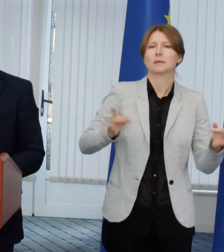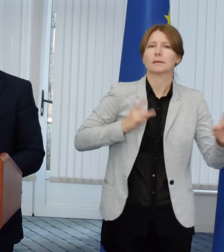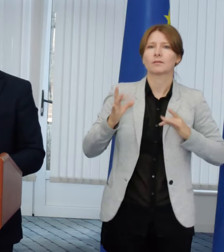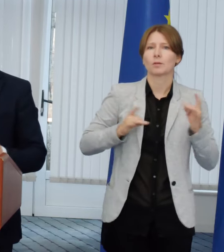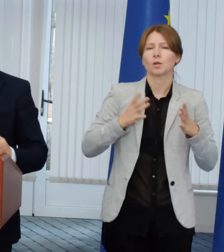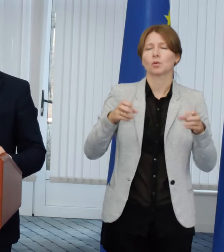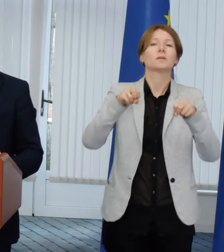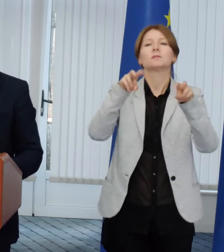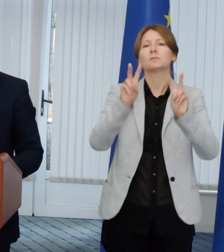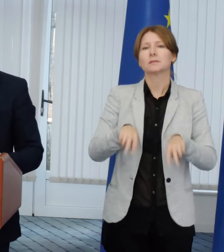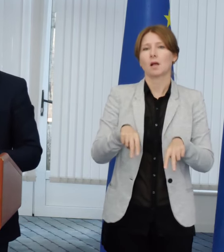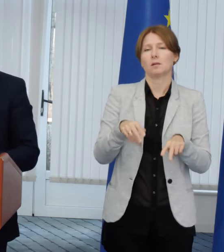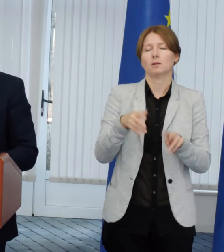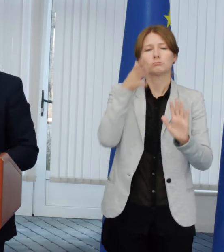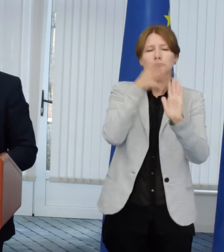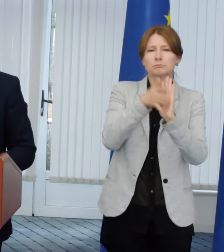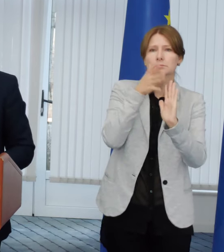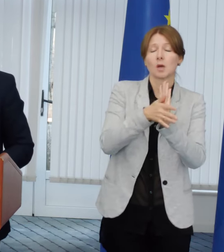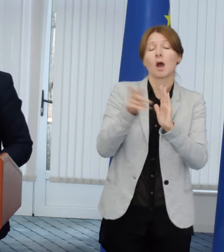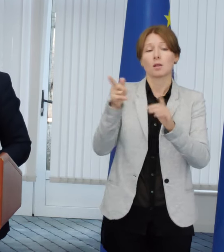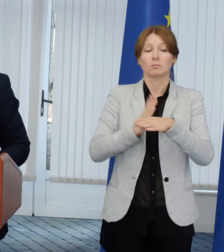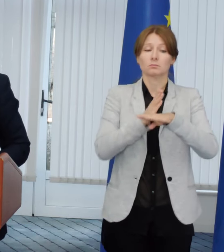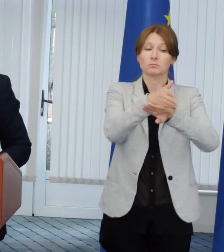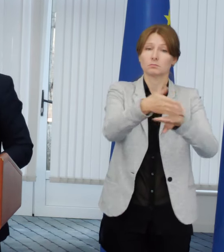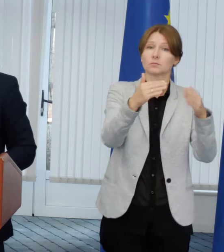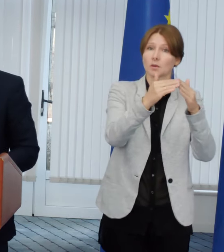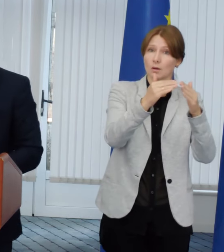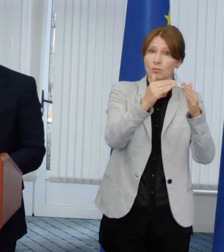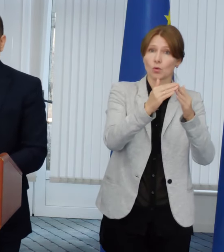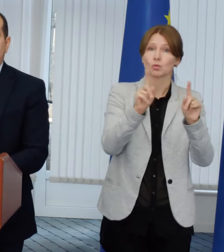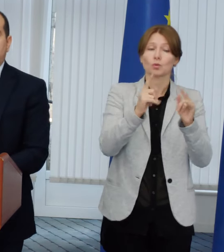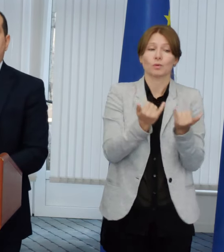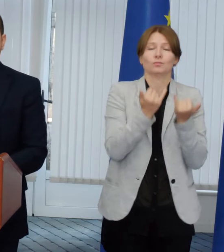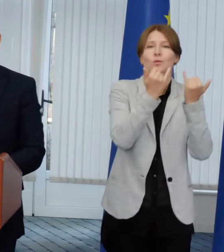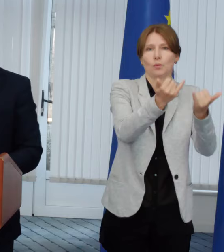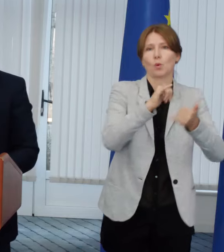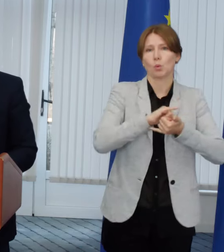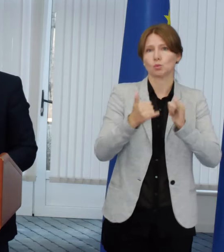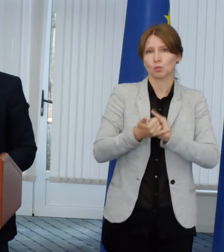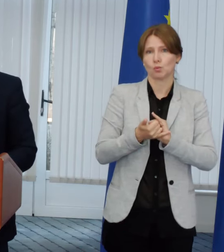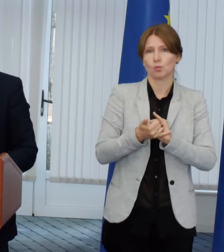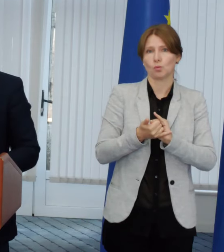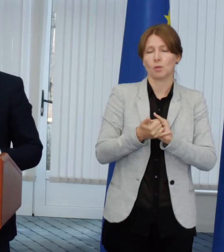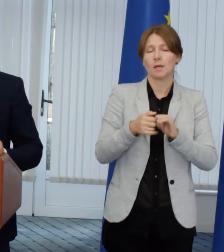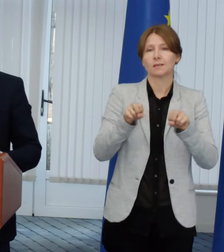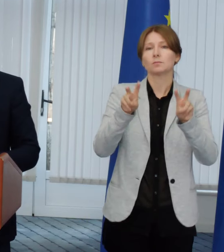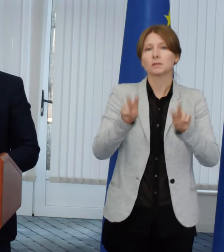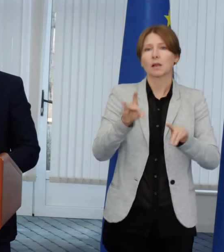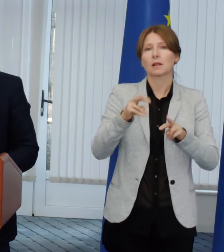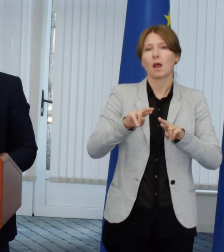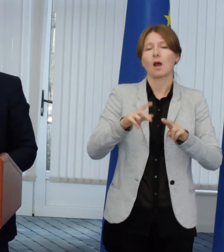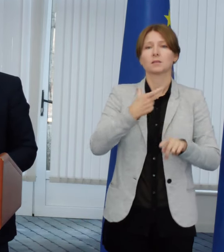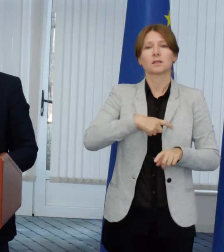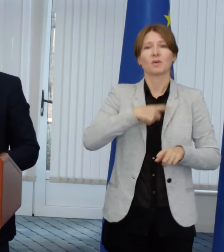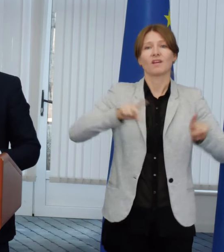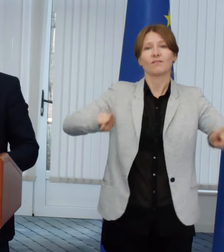asistenți sociali se deplasează la domiciliul beneficiarului pentru a presta acel serviciu de recuperare,